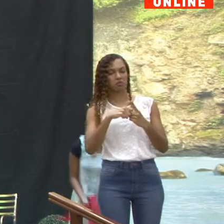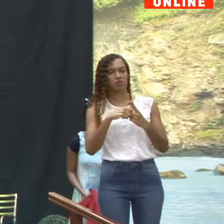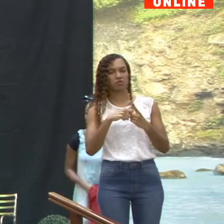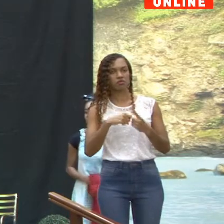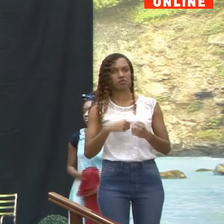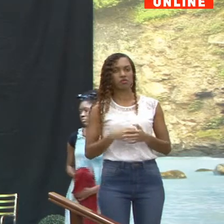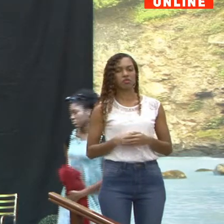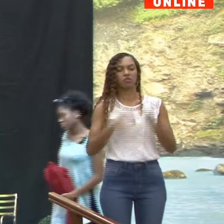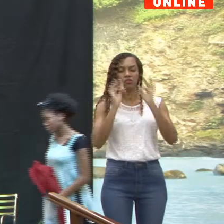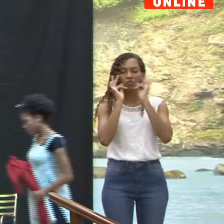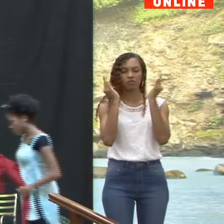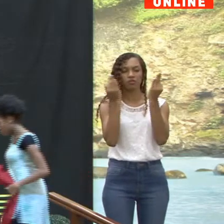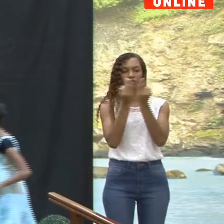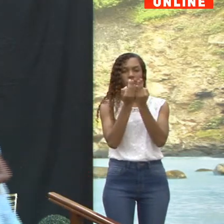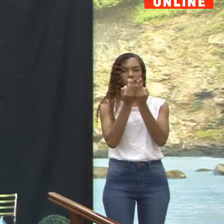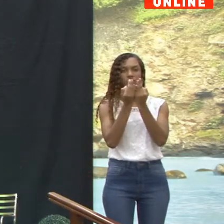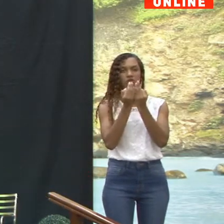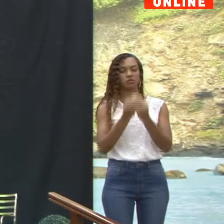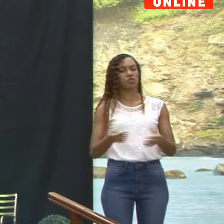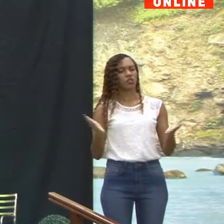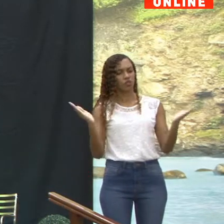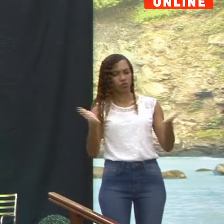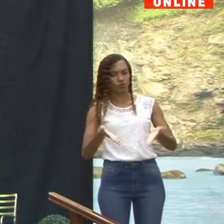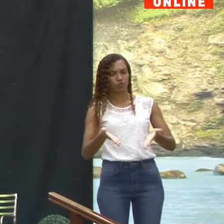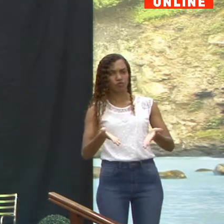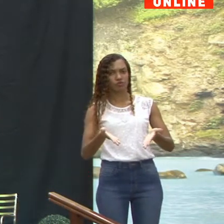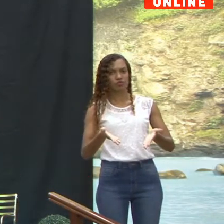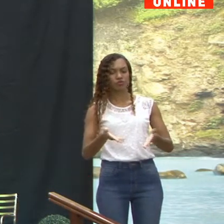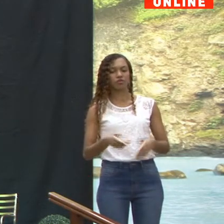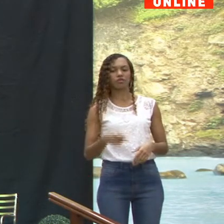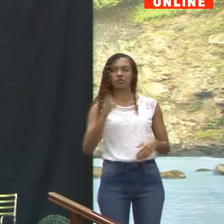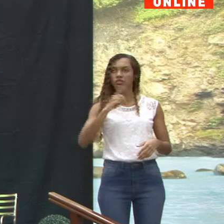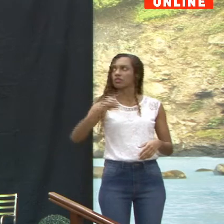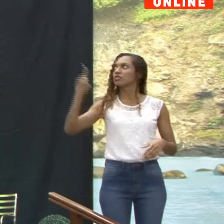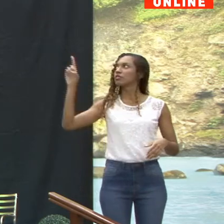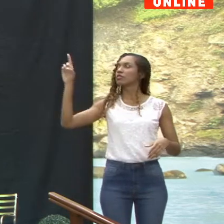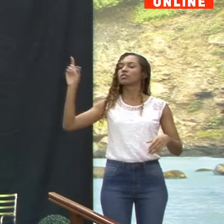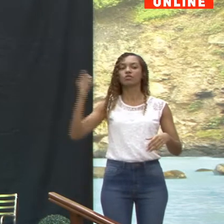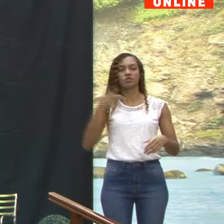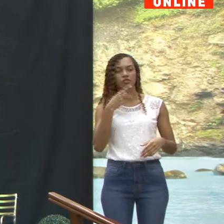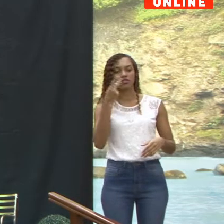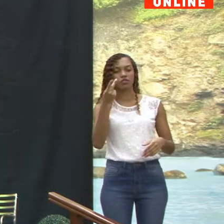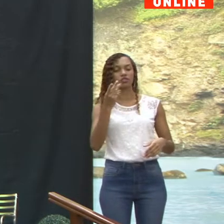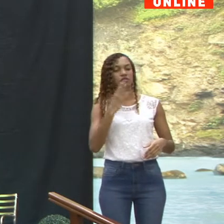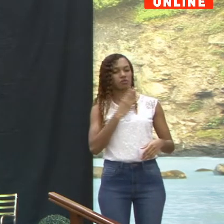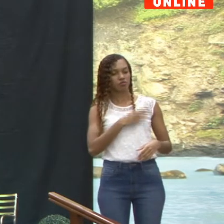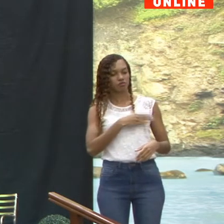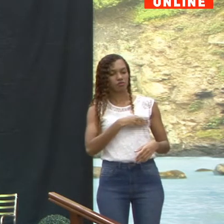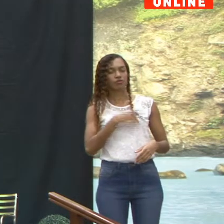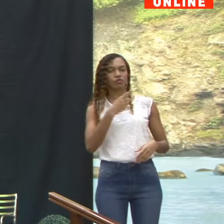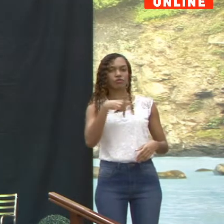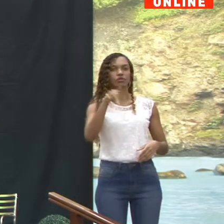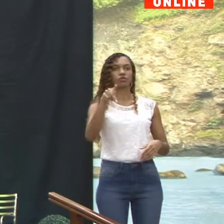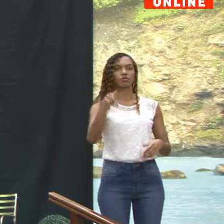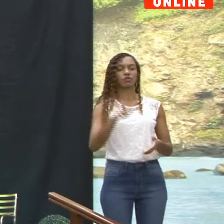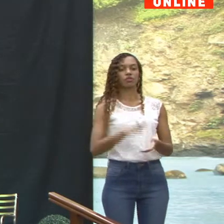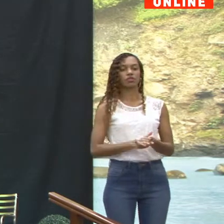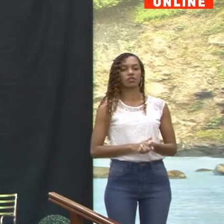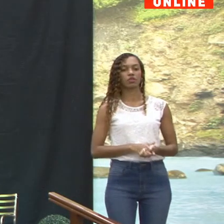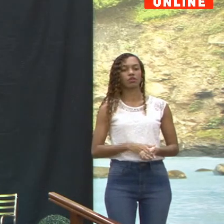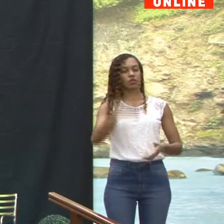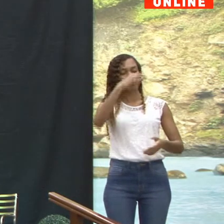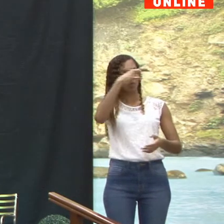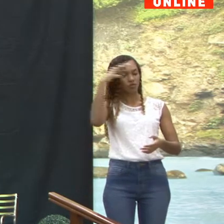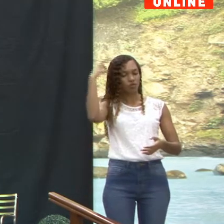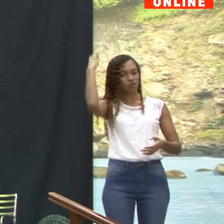certeza hoje ainda Deus vai falar muito mais no seu coração. Porque o Espírito dele está aqui, está aí, está em